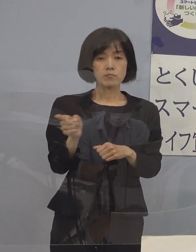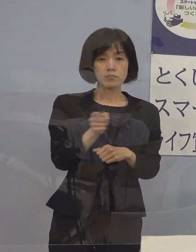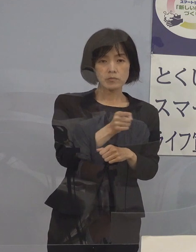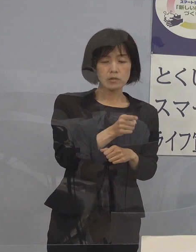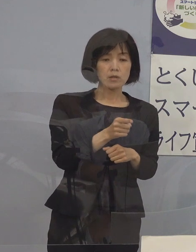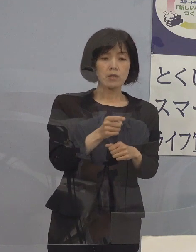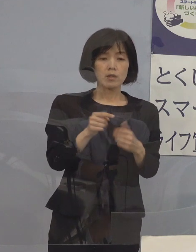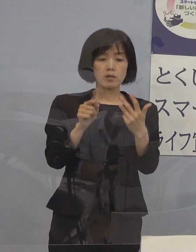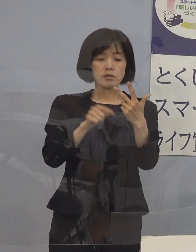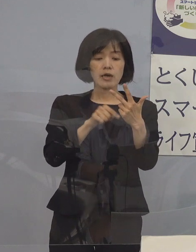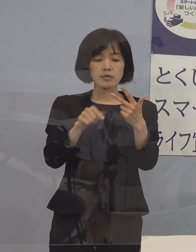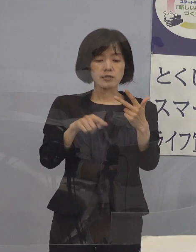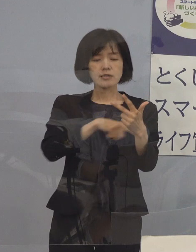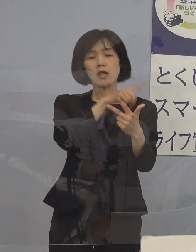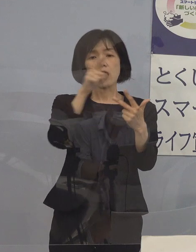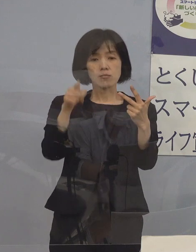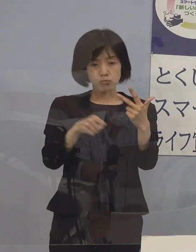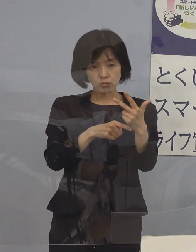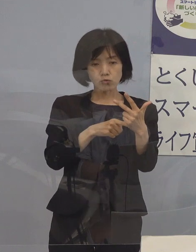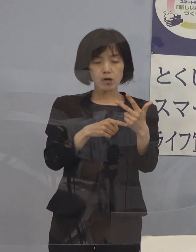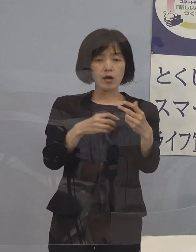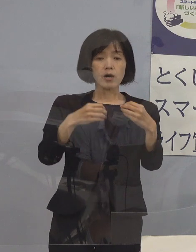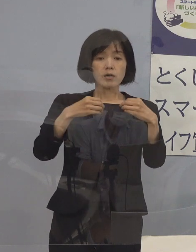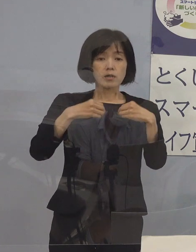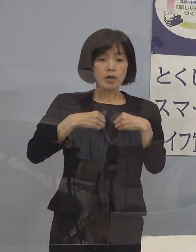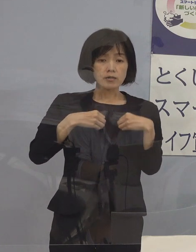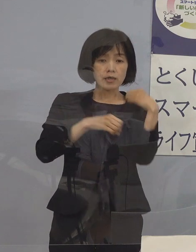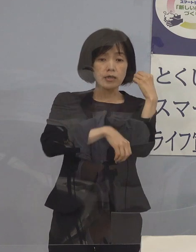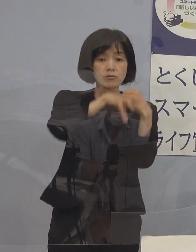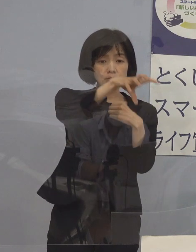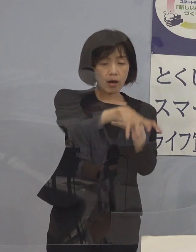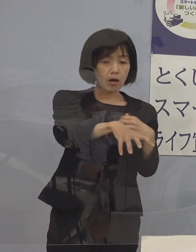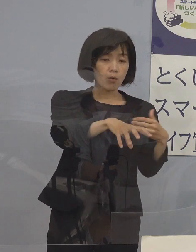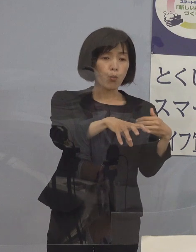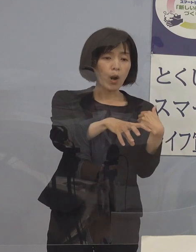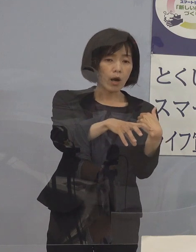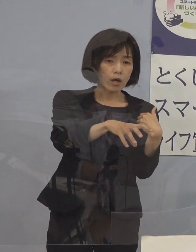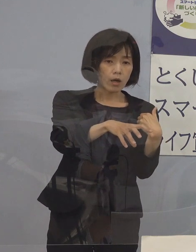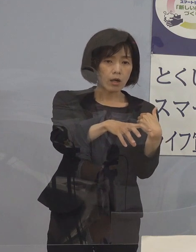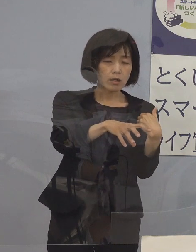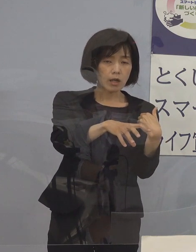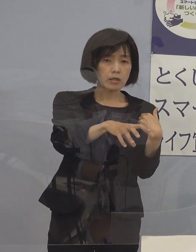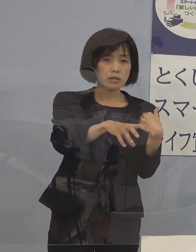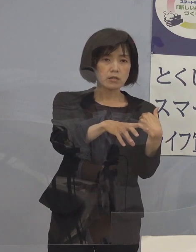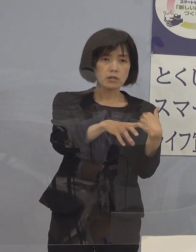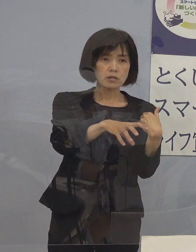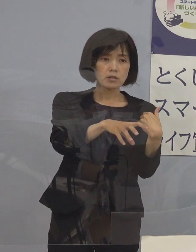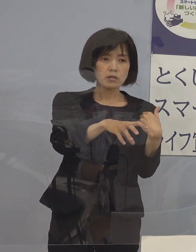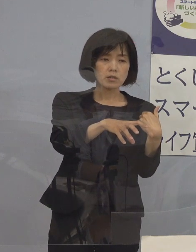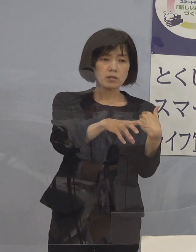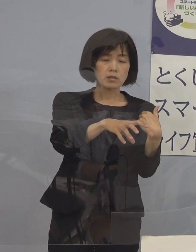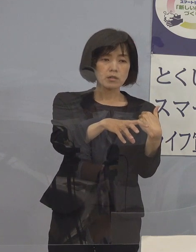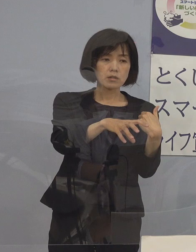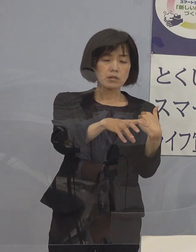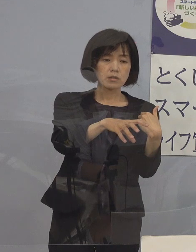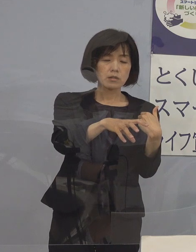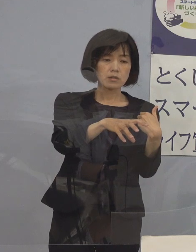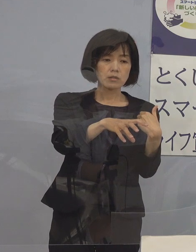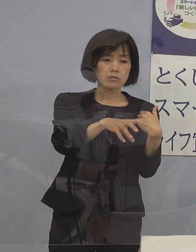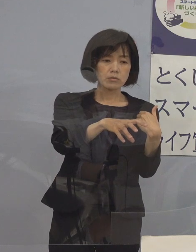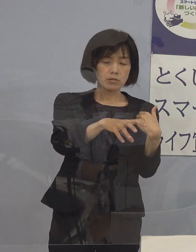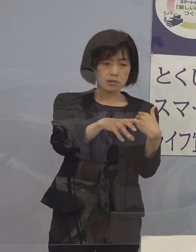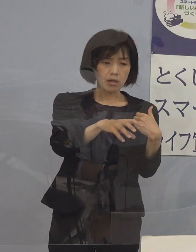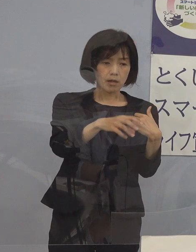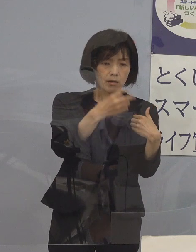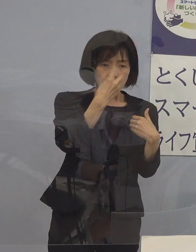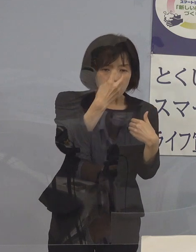では7名が例えば全員が感染経路不明者であるということになってきて、なかなかこれも厳しそうだなと、経